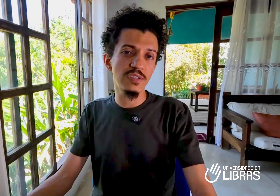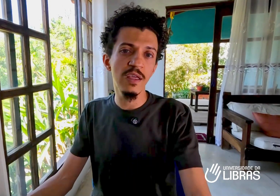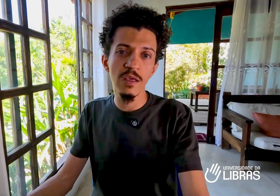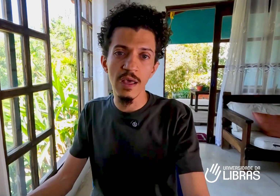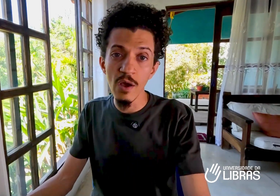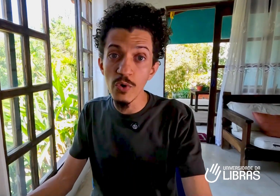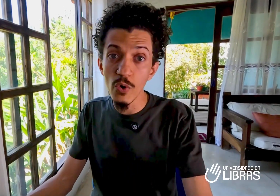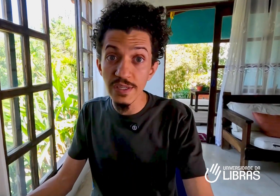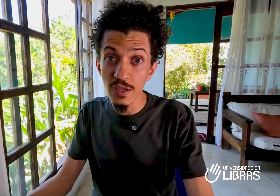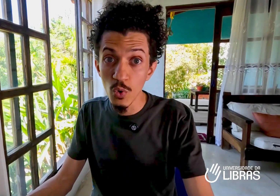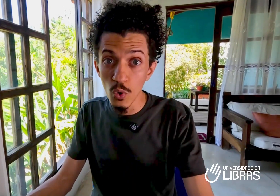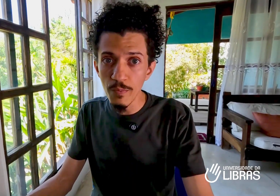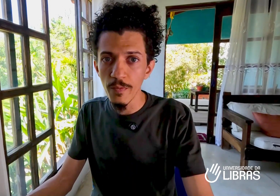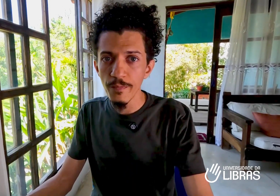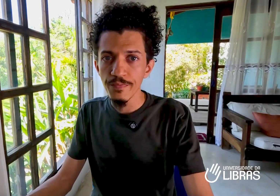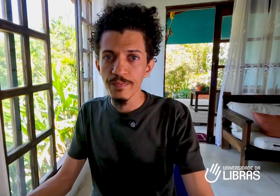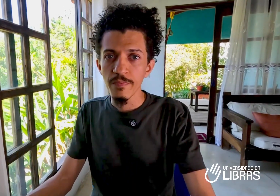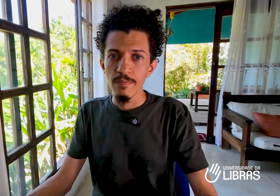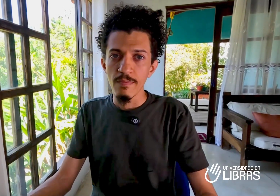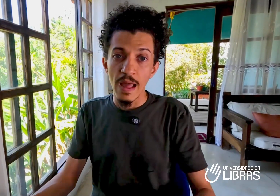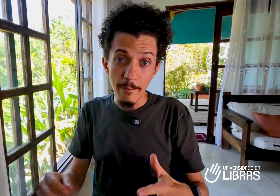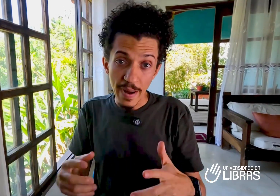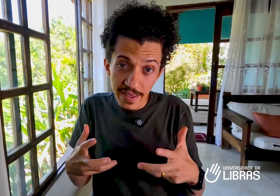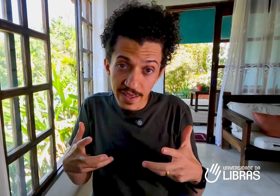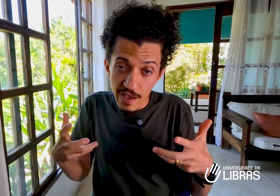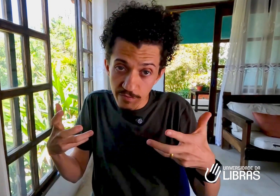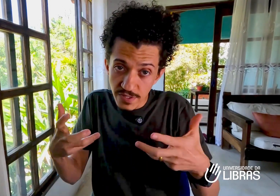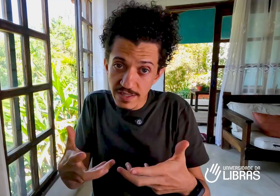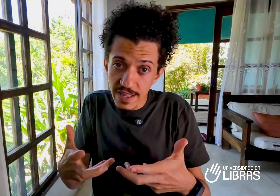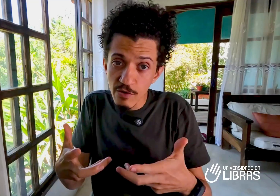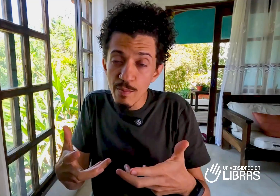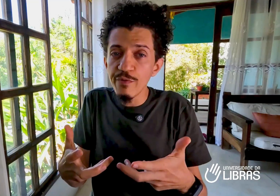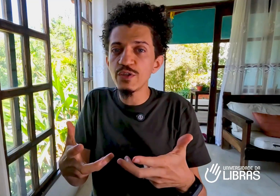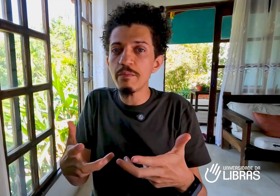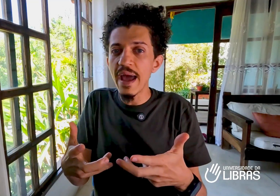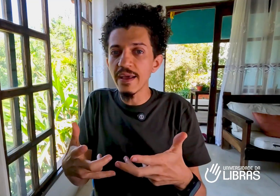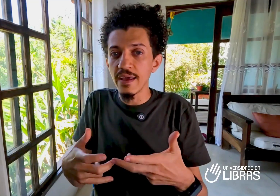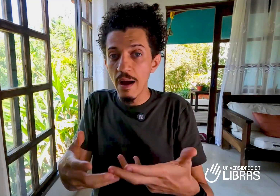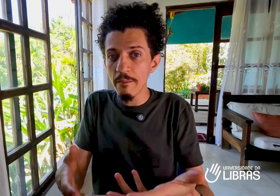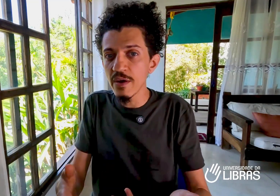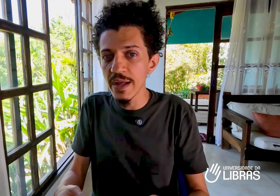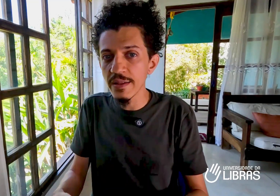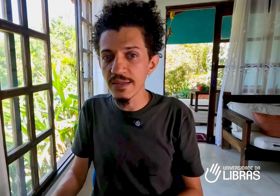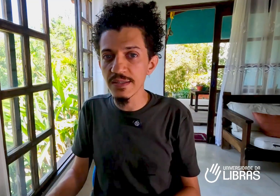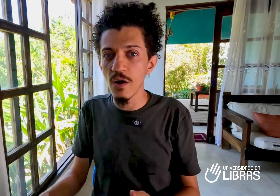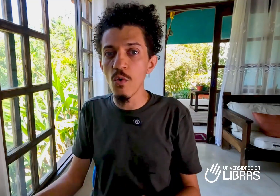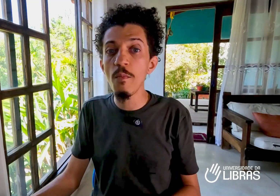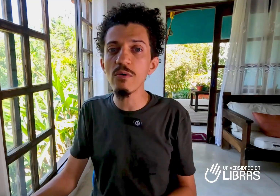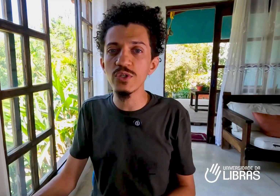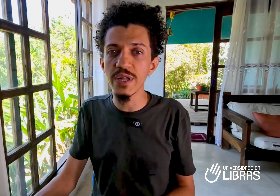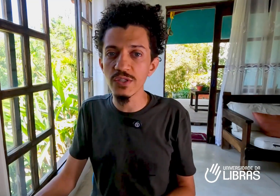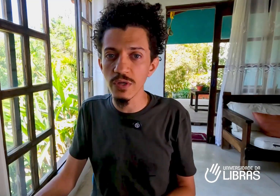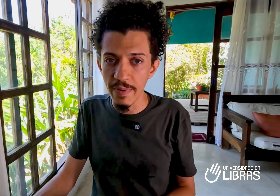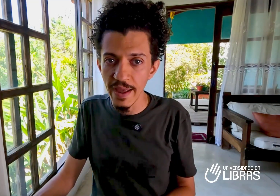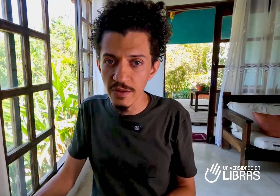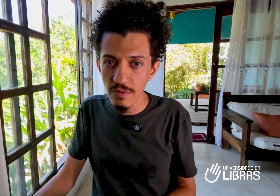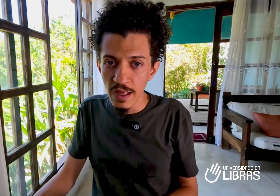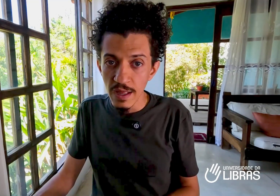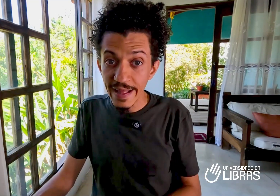tem reuniões em grupo para que você tenha o meu feedback, a minha orientação, o meu direcionamento daquilo